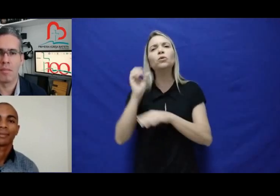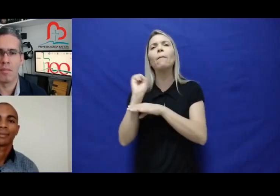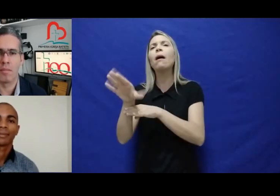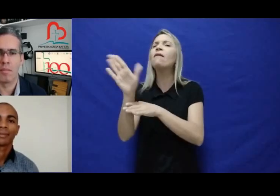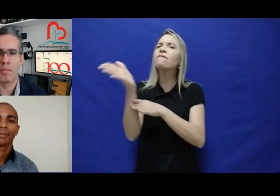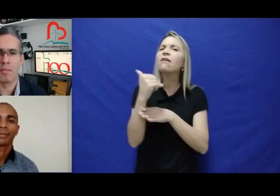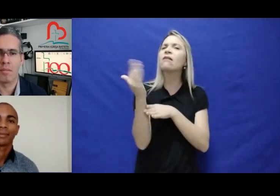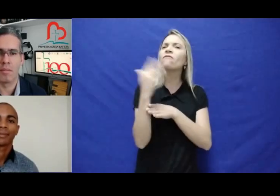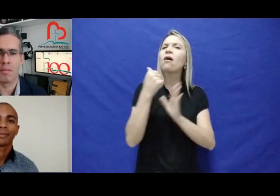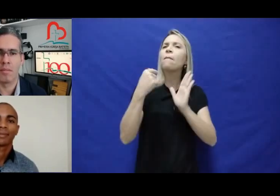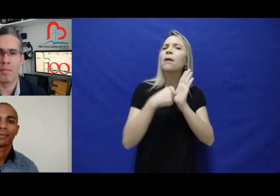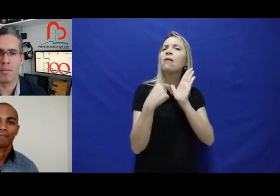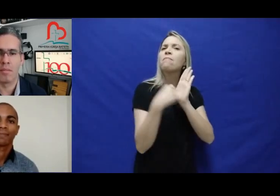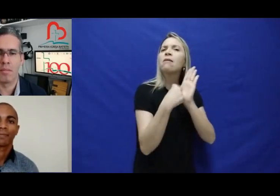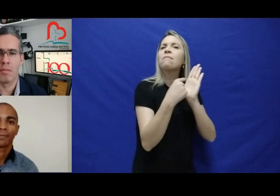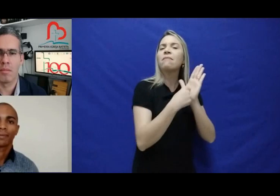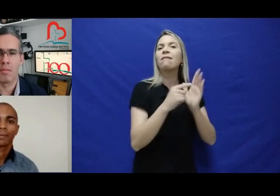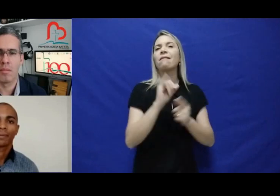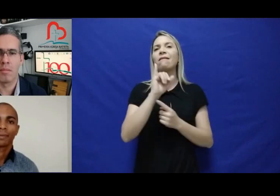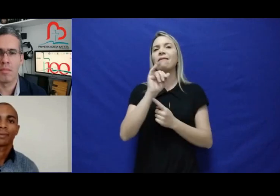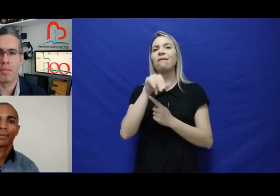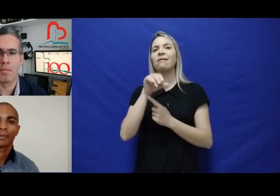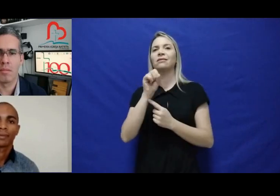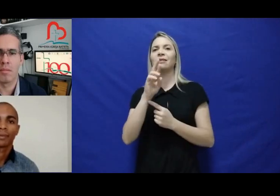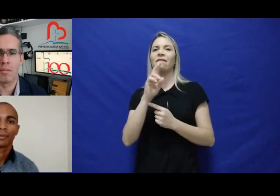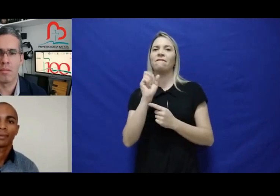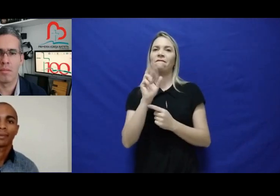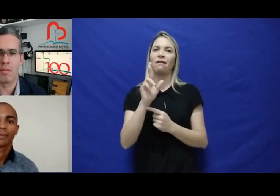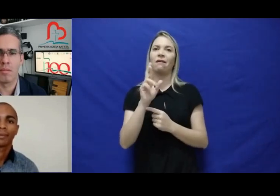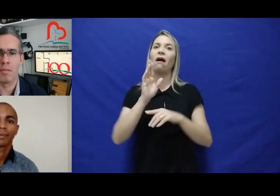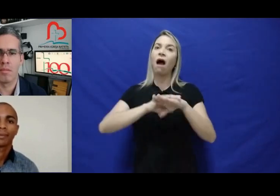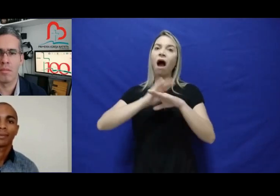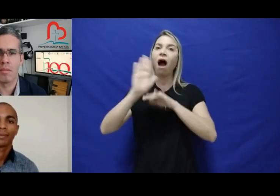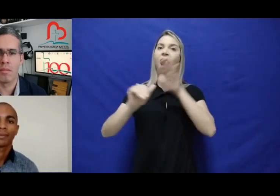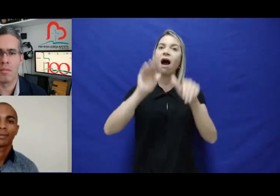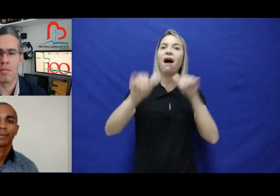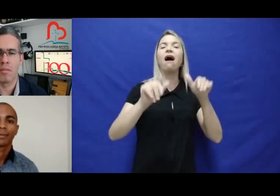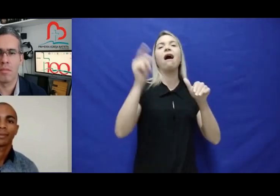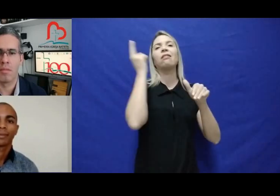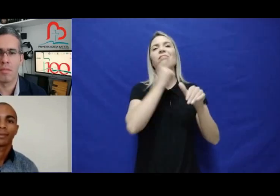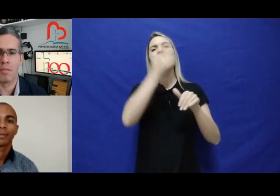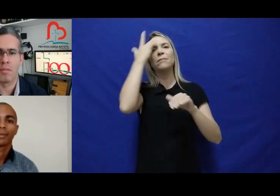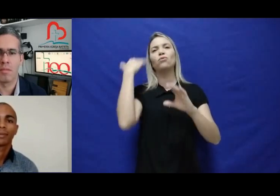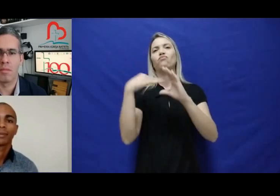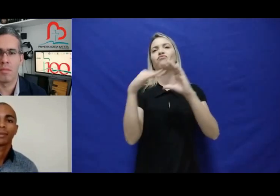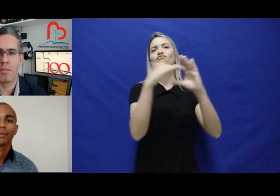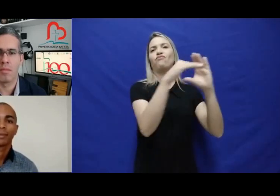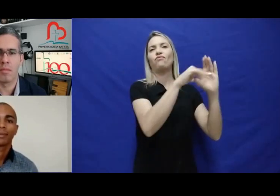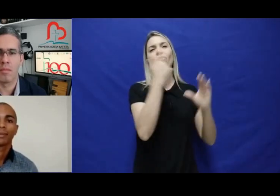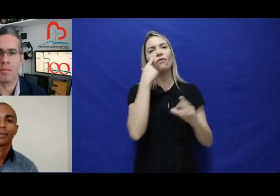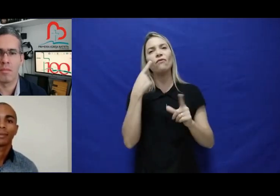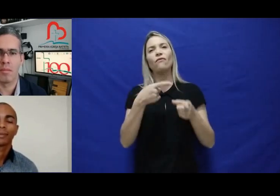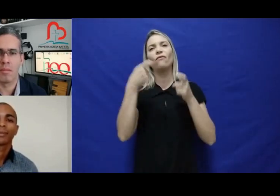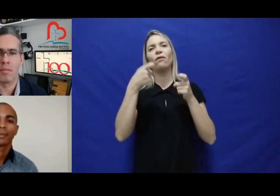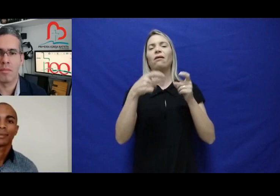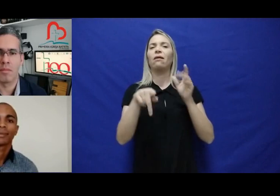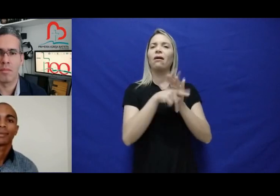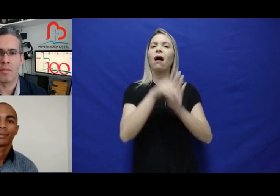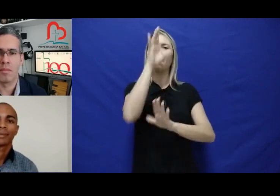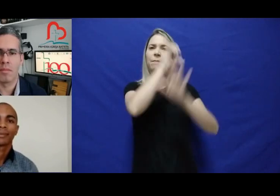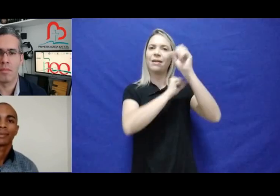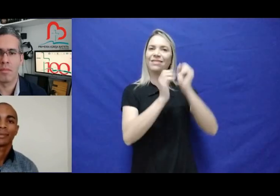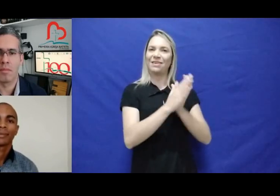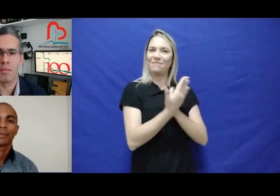no YouTube. Por favor, encontre outras pessoas que estejam interessadas em receber conteúdo bíblico